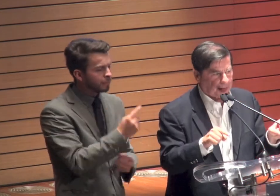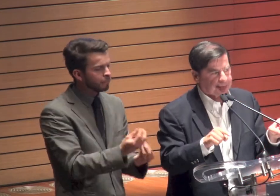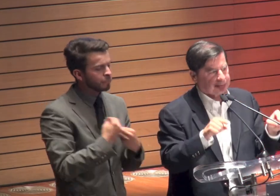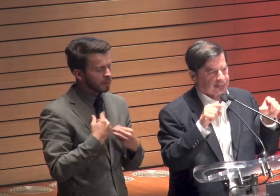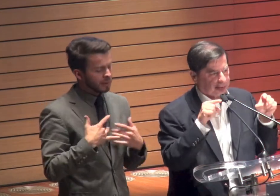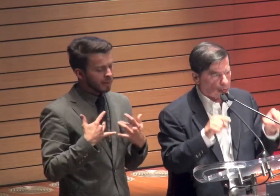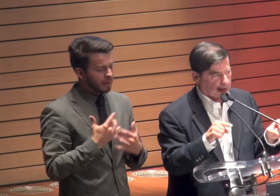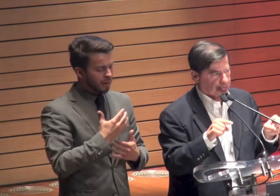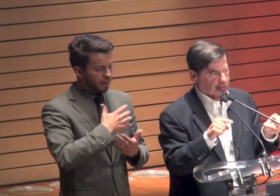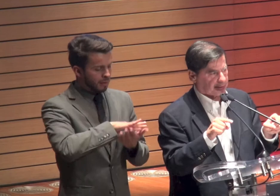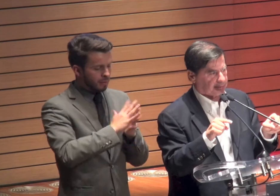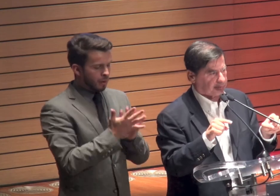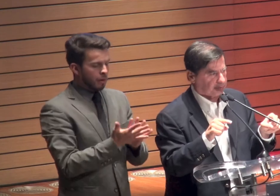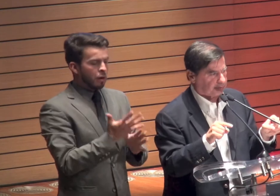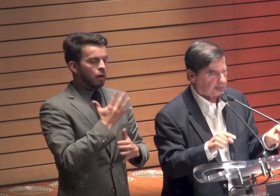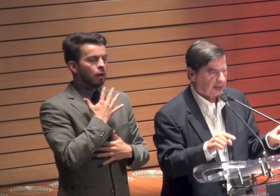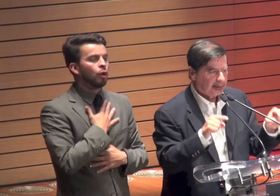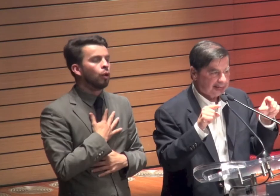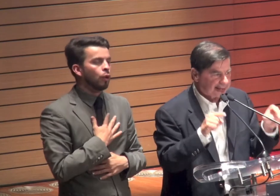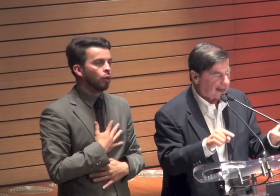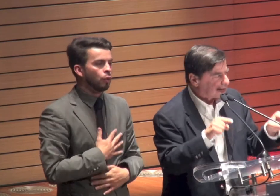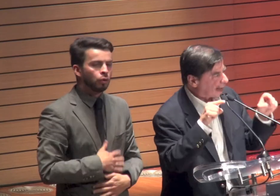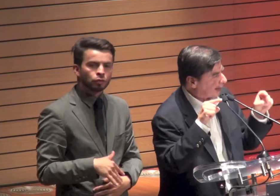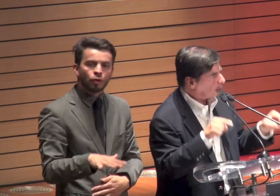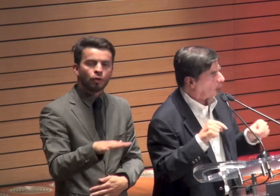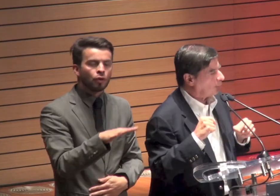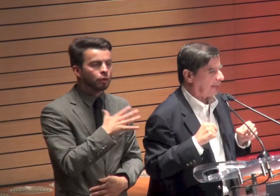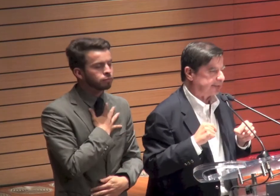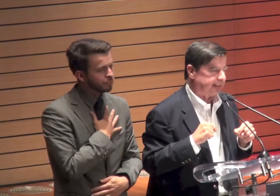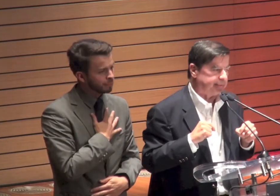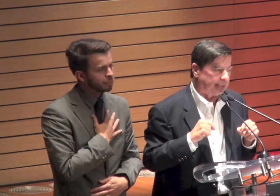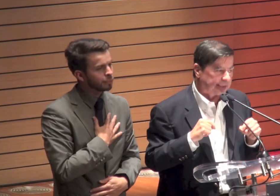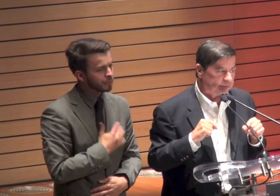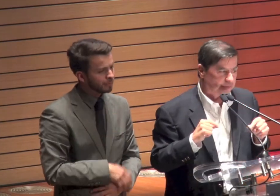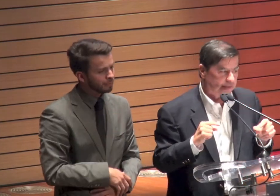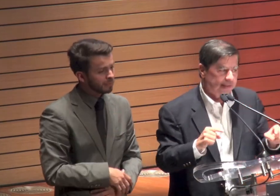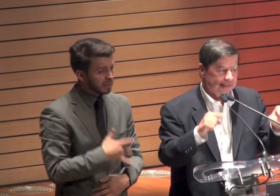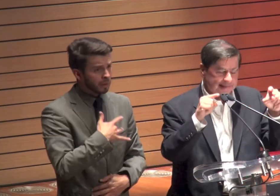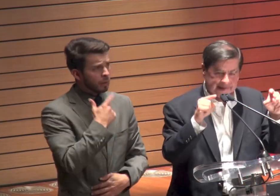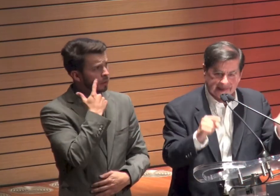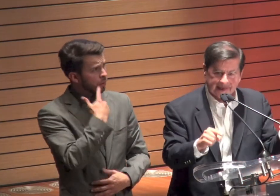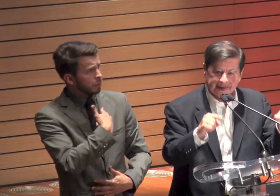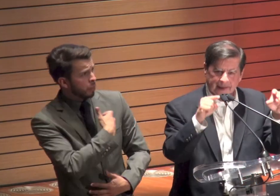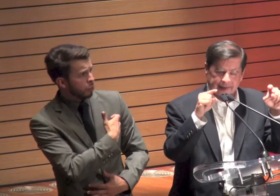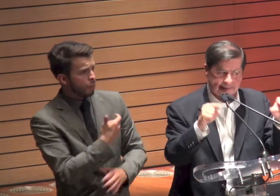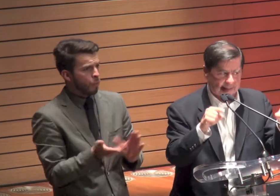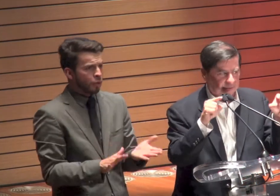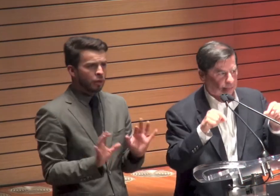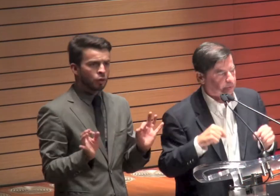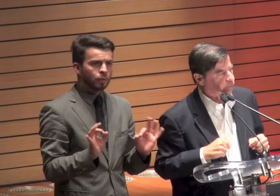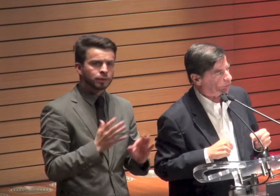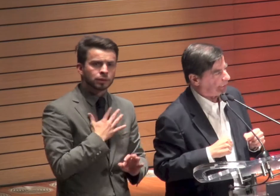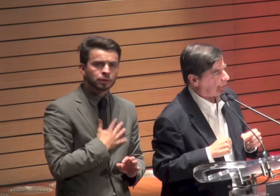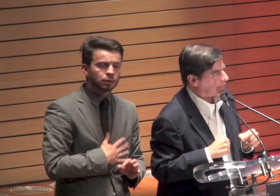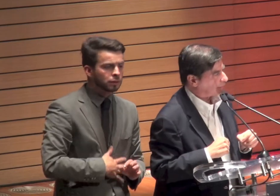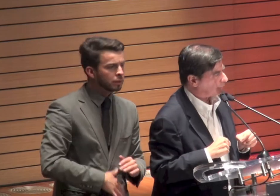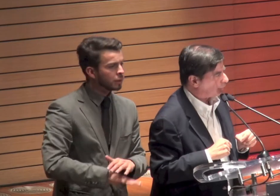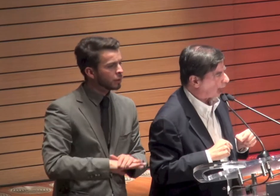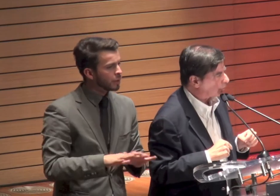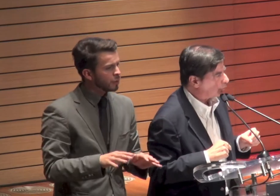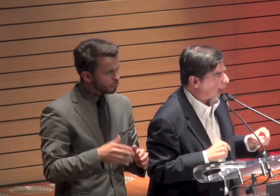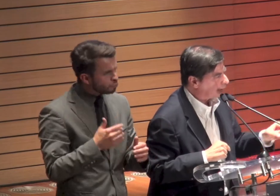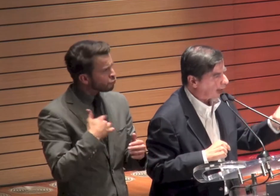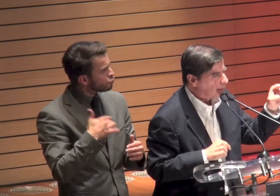que la paz llegó a sus territorios, sientan que no los van a seguir matando, sientan que tienen oportunidades